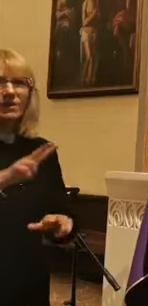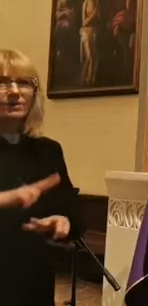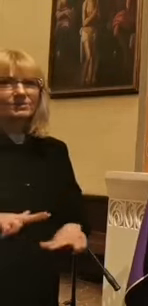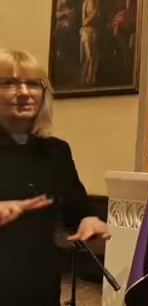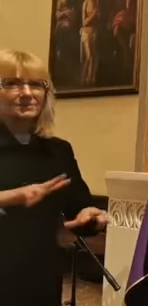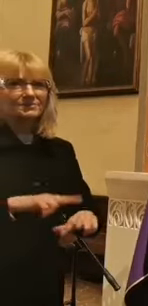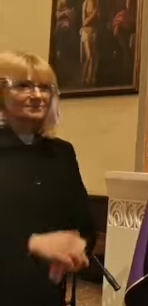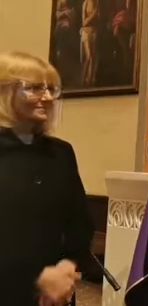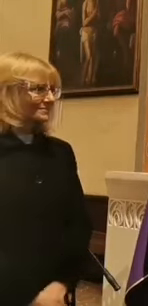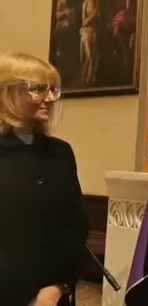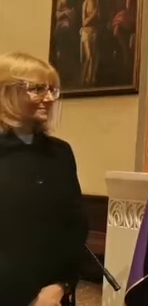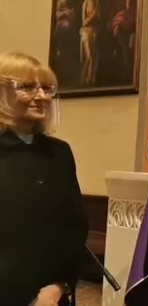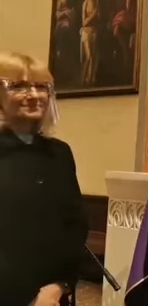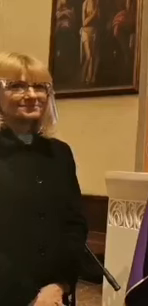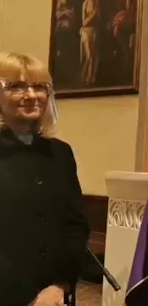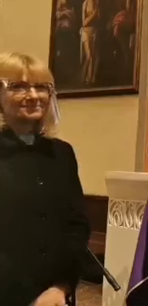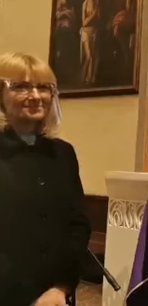Ok.